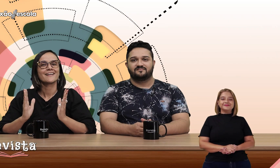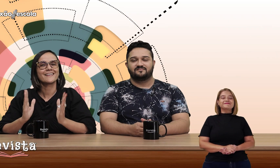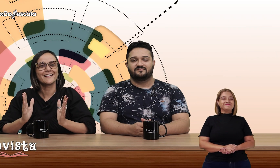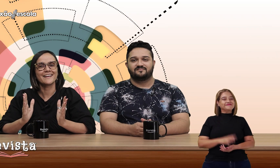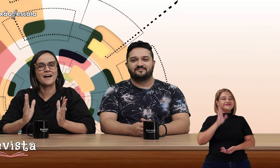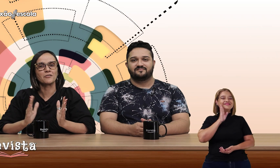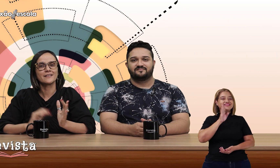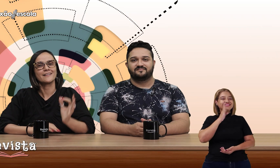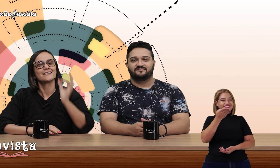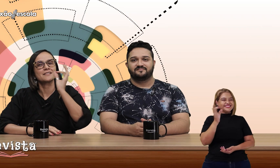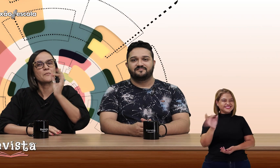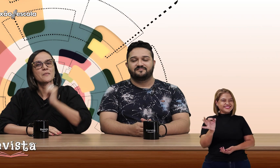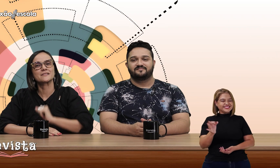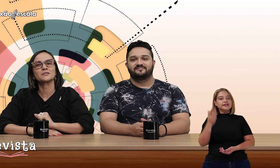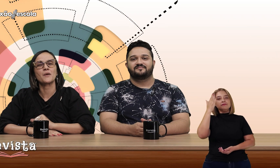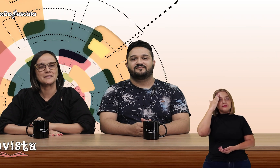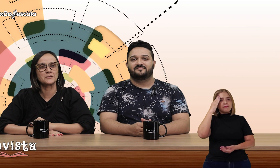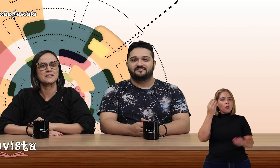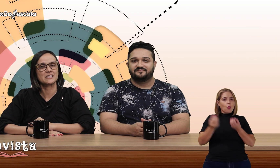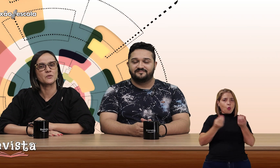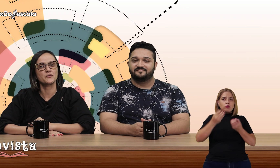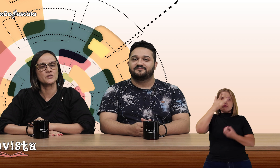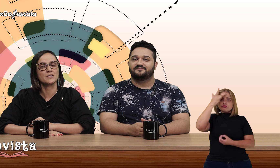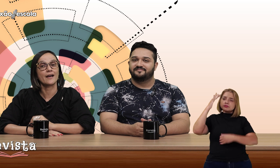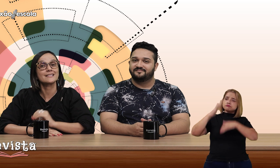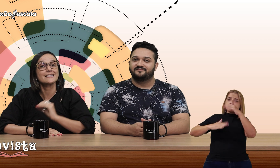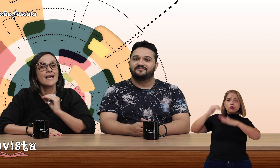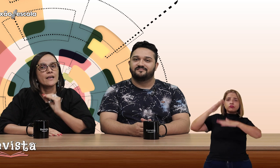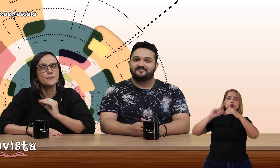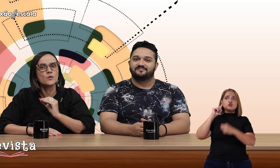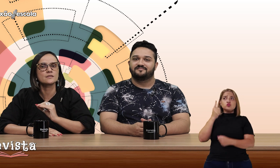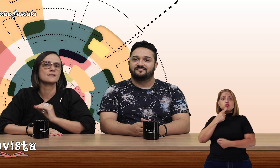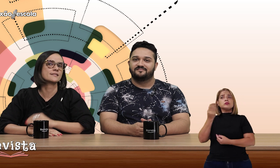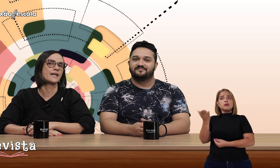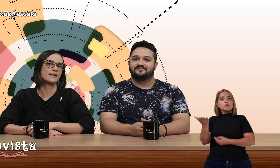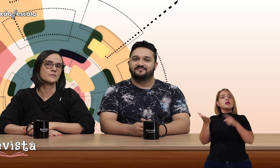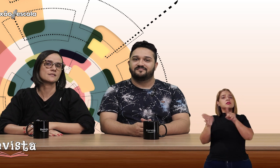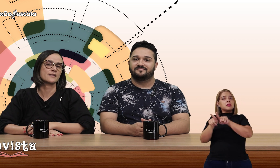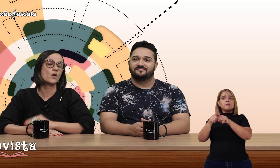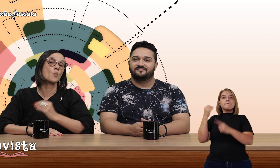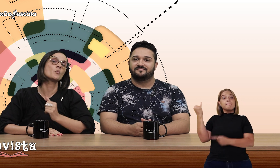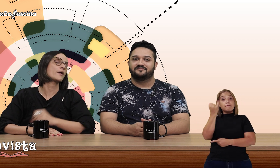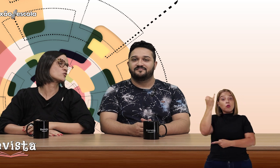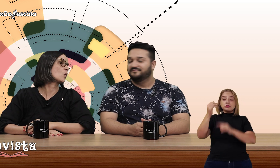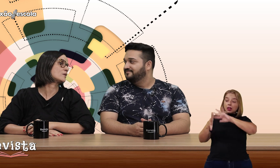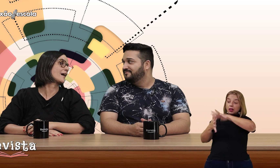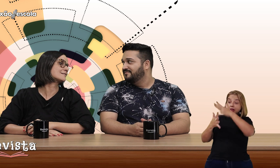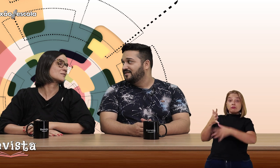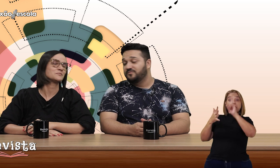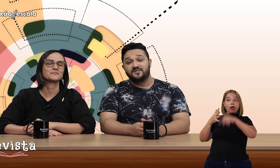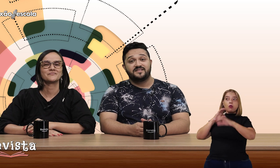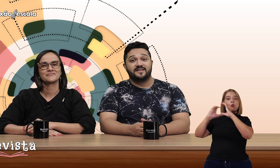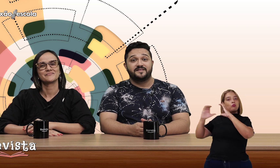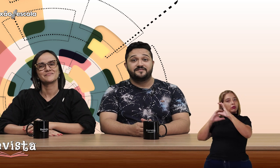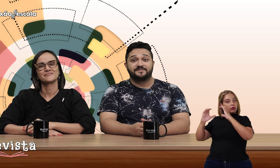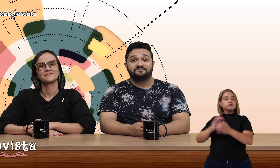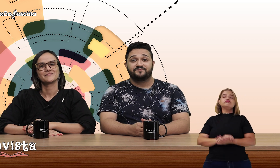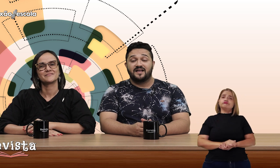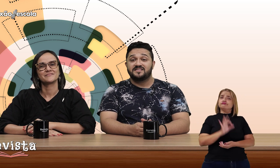Que legal, né? Sabemos da atuação desses profissionais e a importância que a Libras tem como meio de comunicação. Pois é, Lívia.